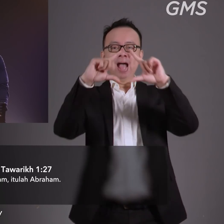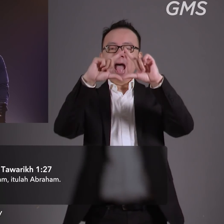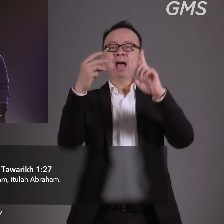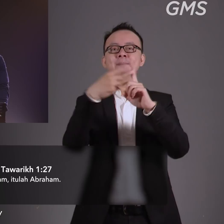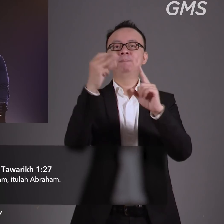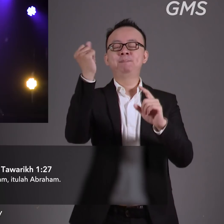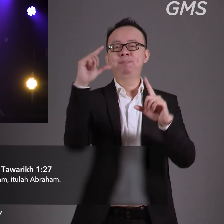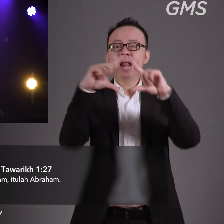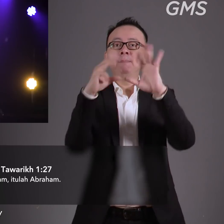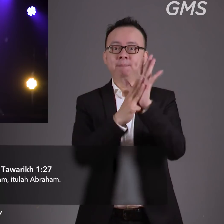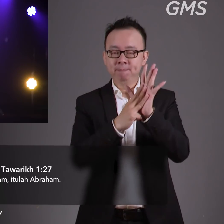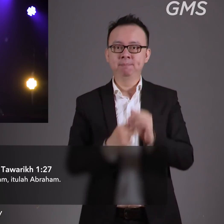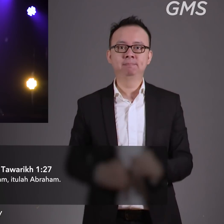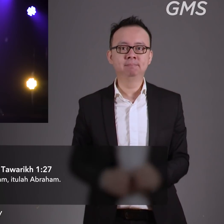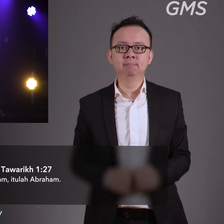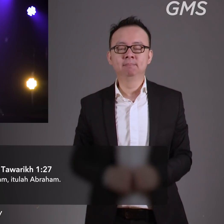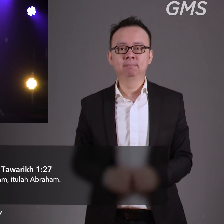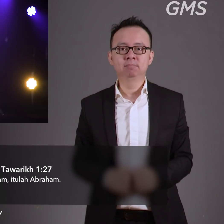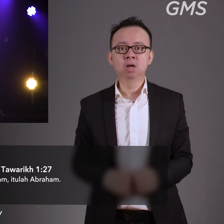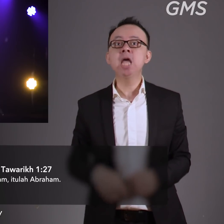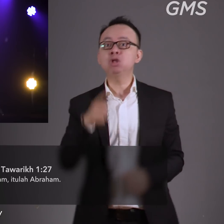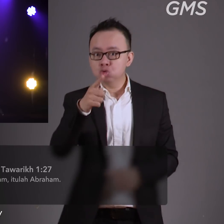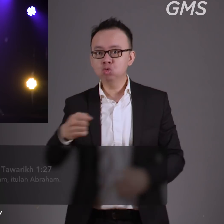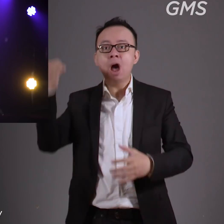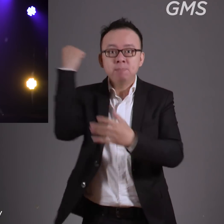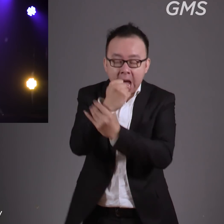kita. Itulah Abraham.